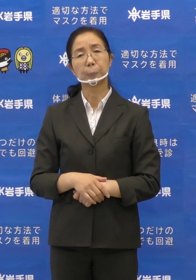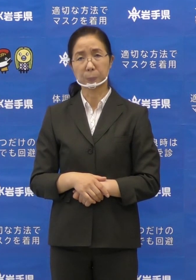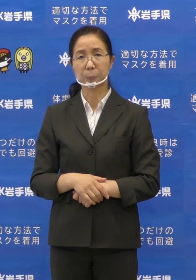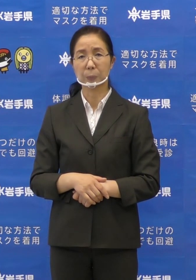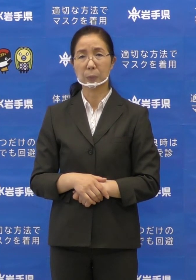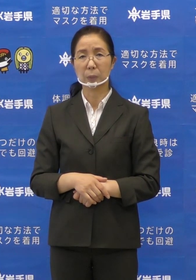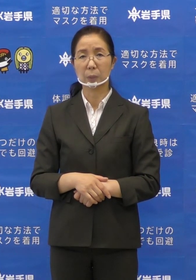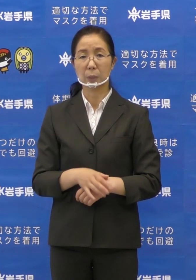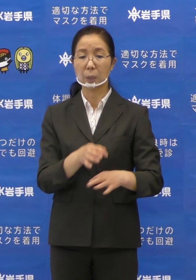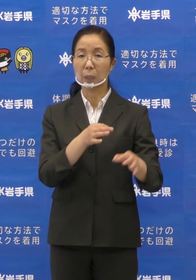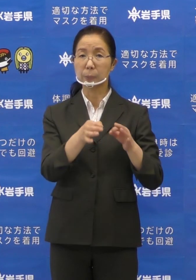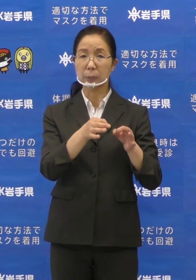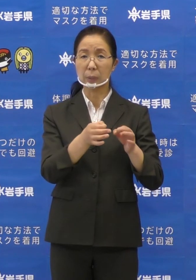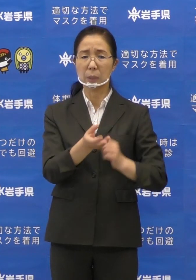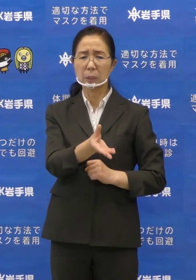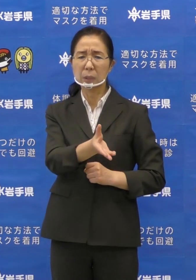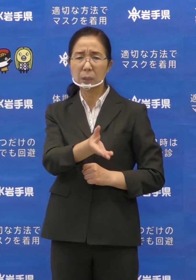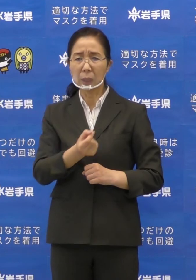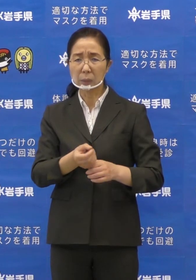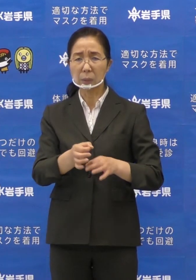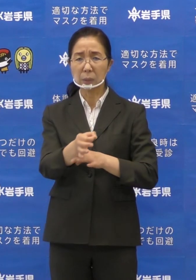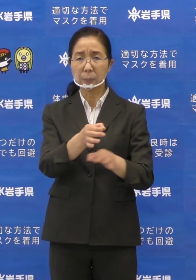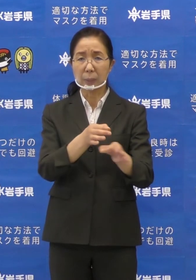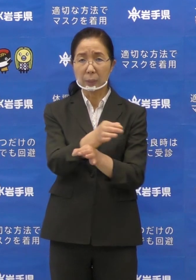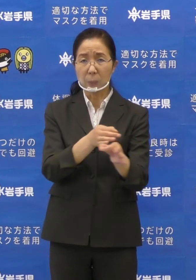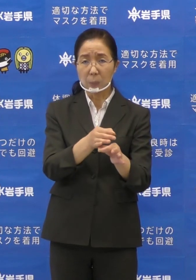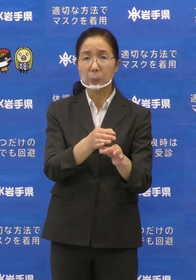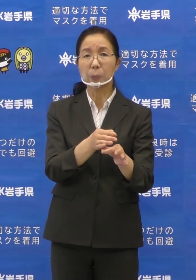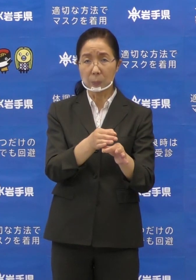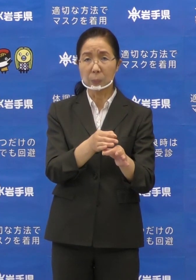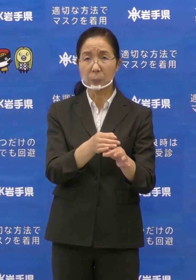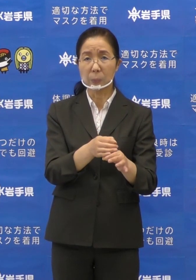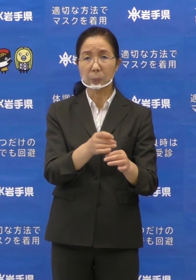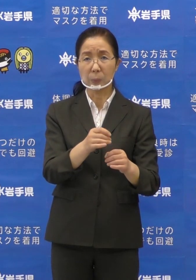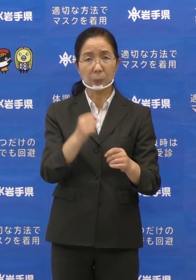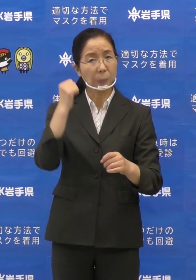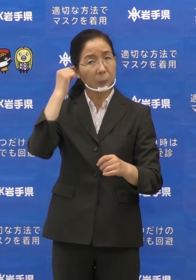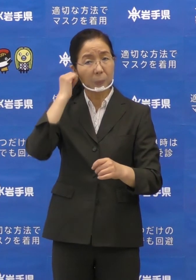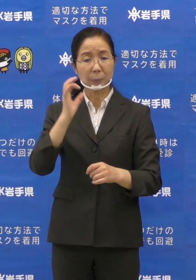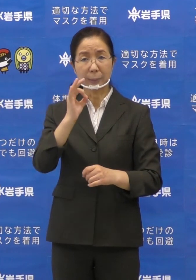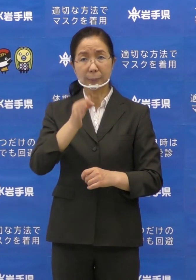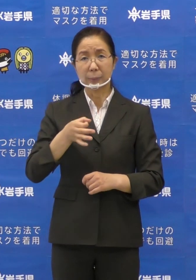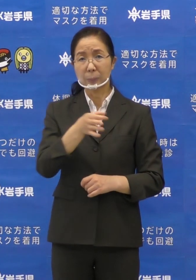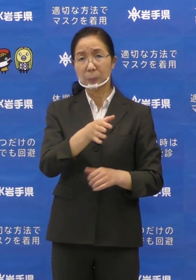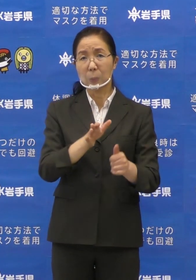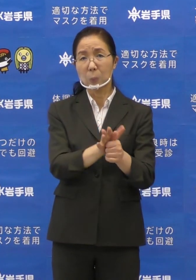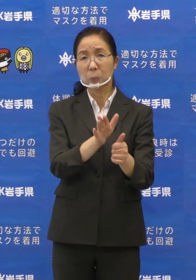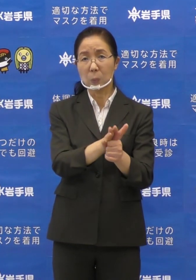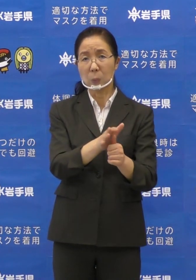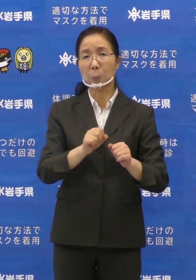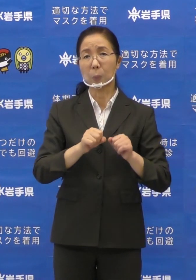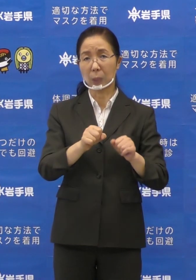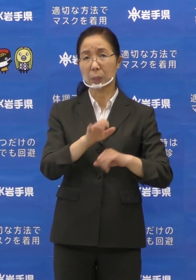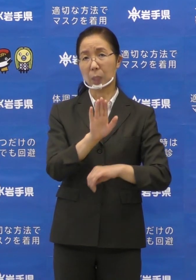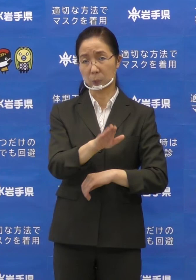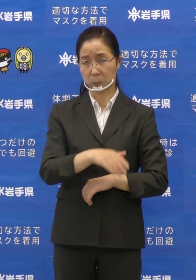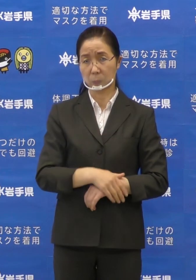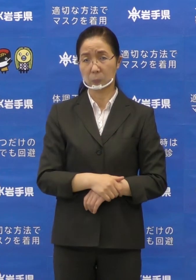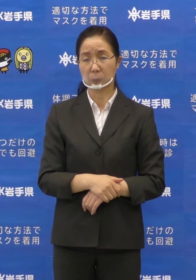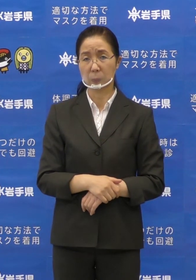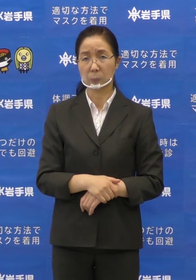テナントでやっている事業者に対してはこの家賃補助というのを行ってきましたし、それ